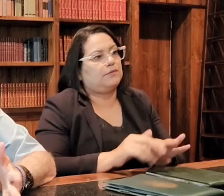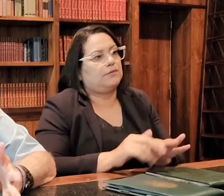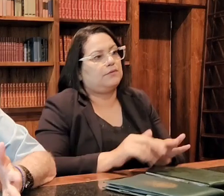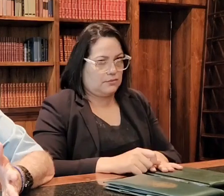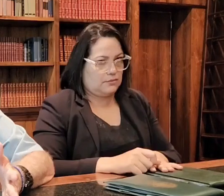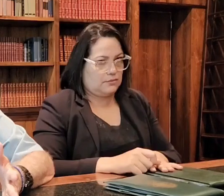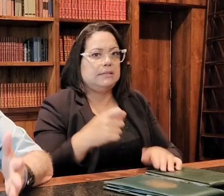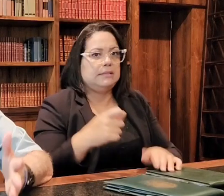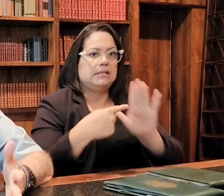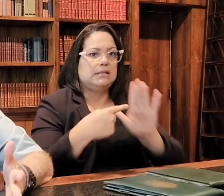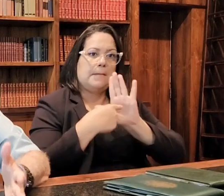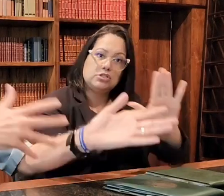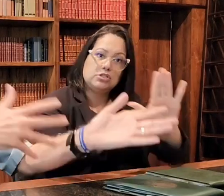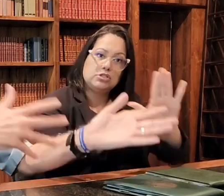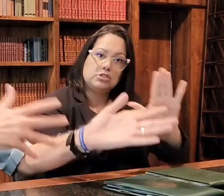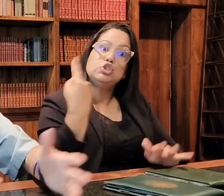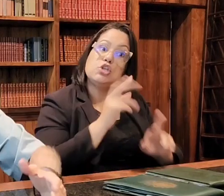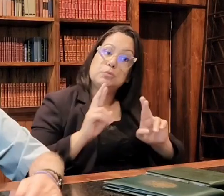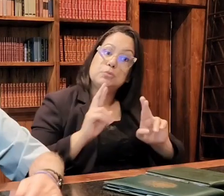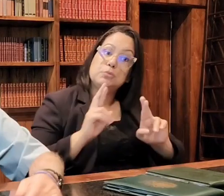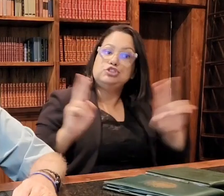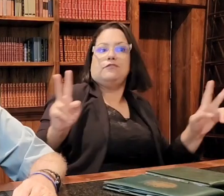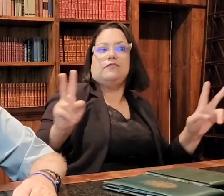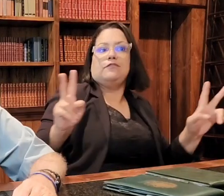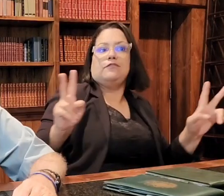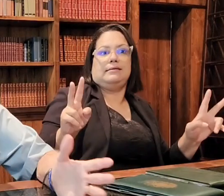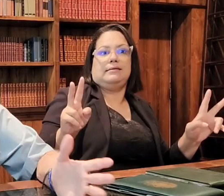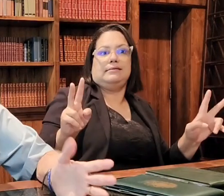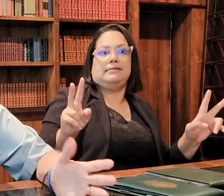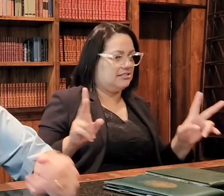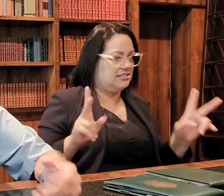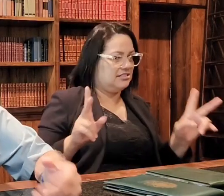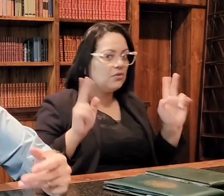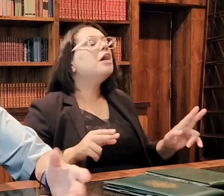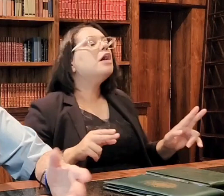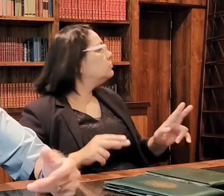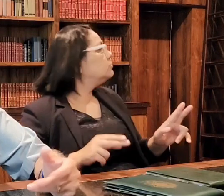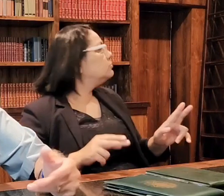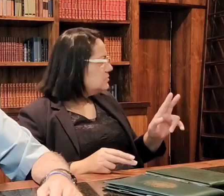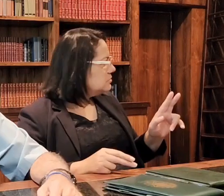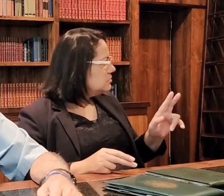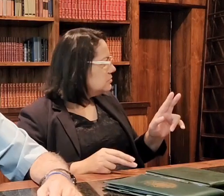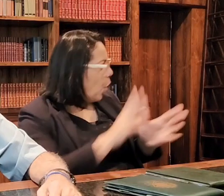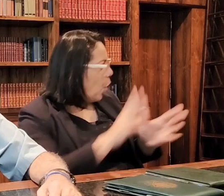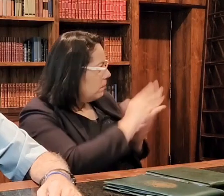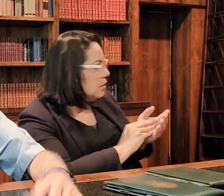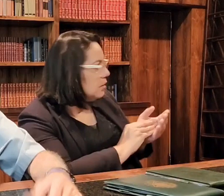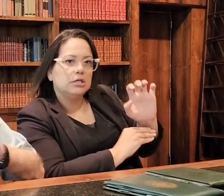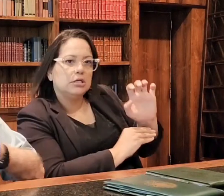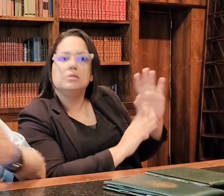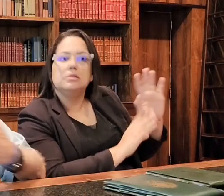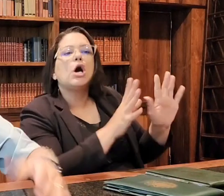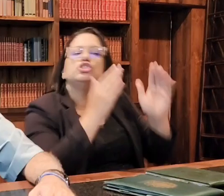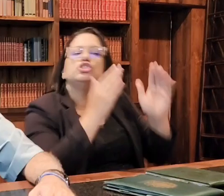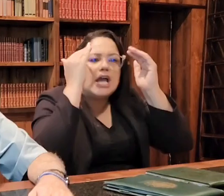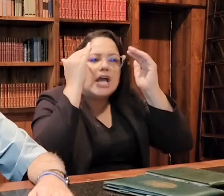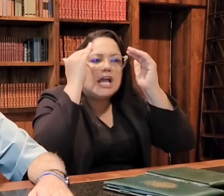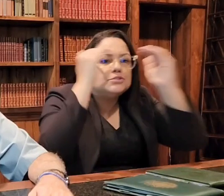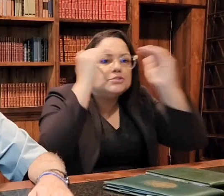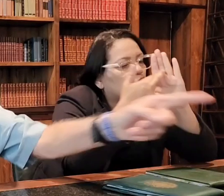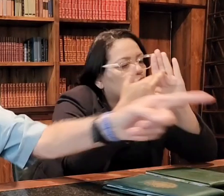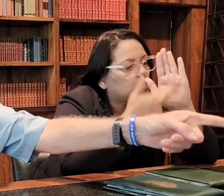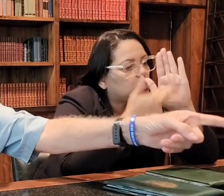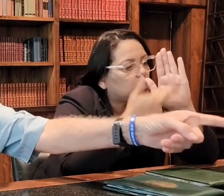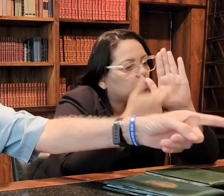Mostrar que somos e somos diferentes do outro lado. Nós respeitamos as normas, as leis, a Constituição. Nós sabemos dar valor à liberdade